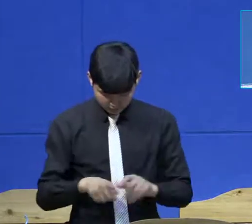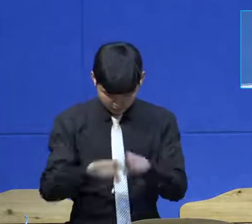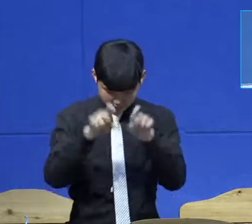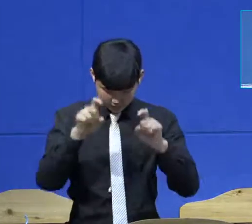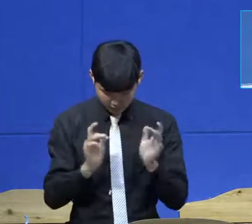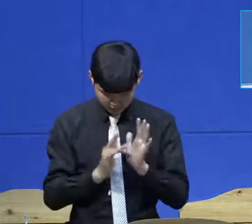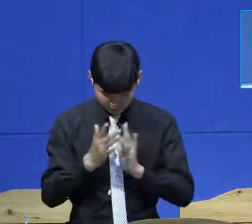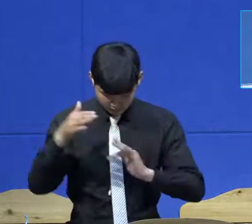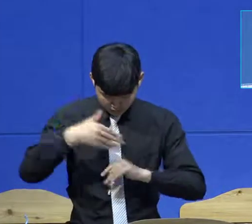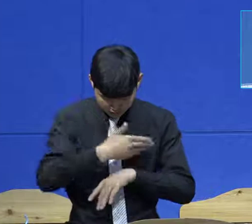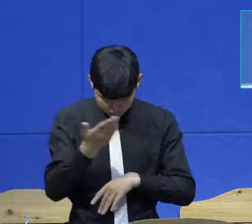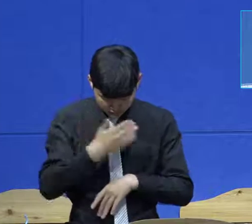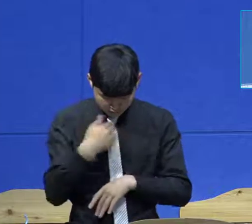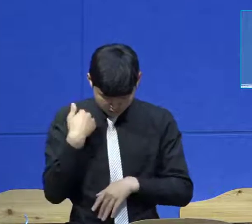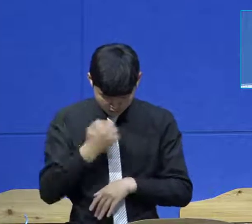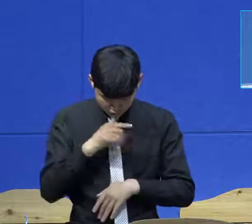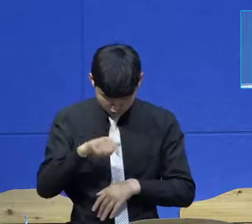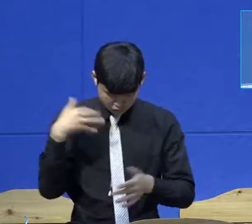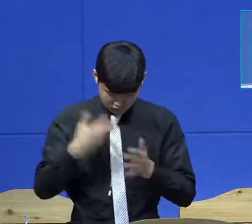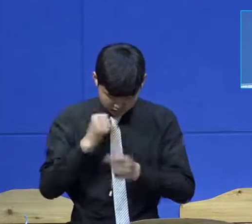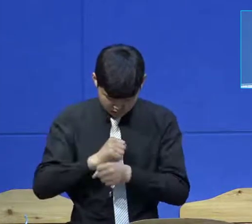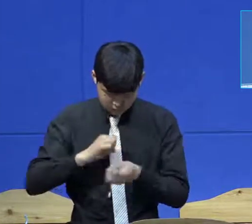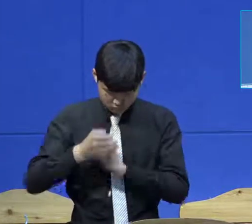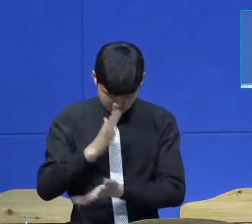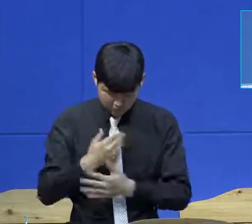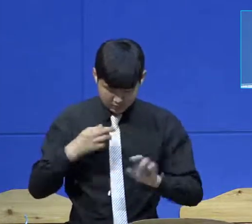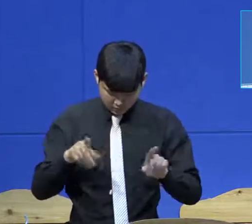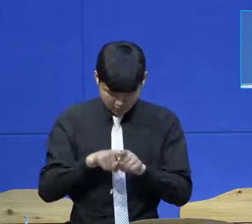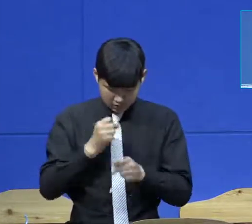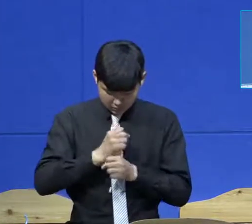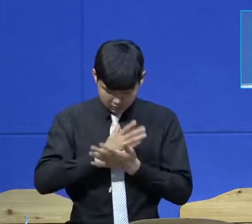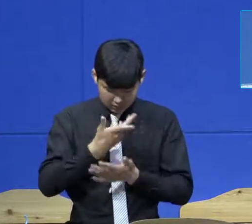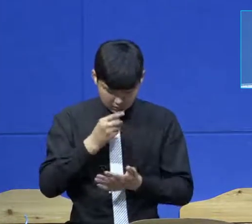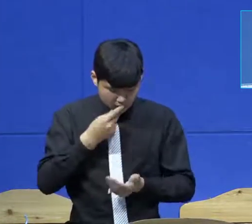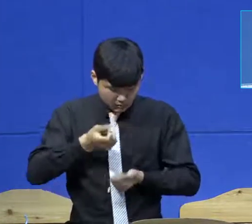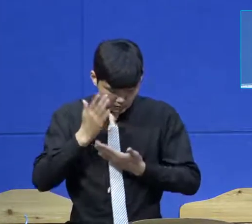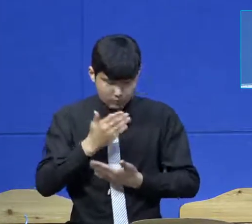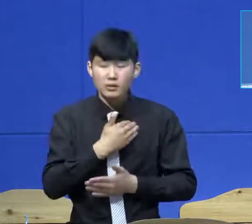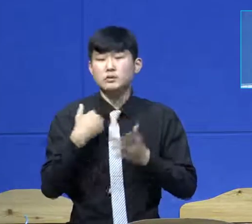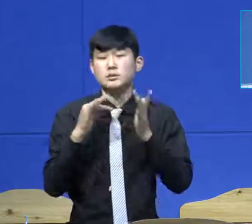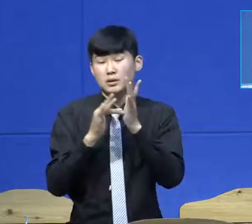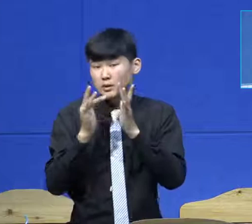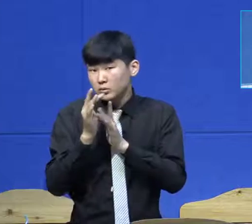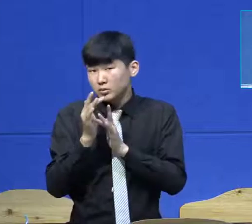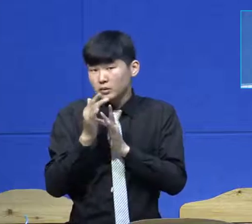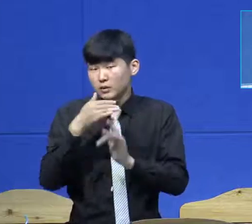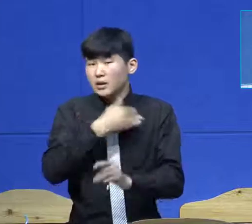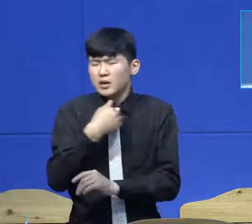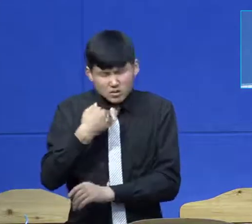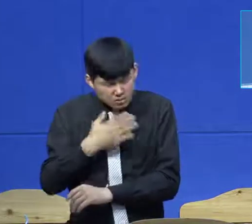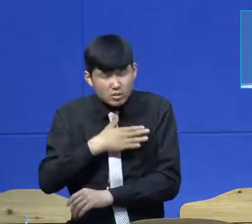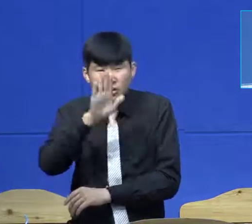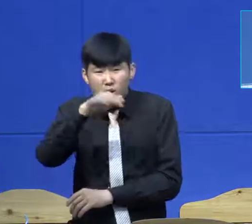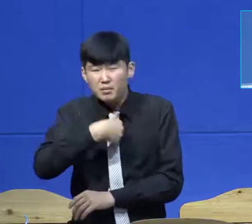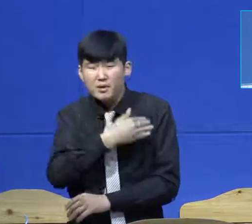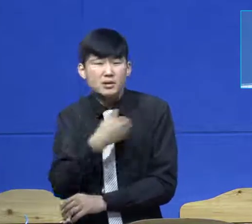Харин Есүс тэдэнд эцэг минь одоо болтол ажилласаар байна, би ч ажиллаж байна гэж айлдав. Эзэн Есүс эцэг минь одоо болтол ажилласаар